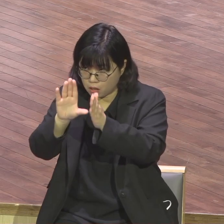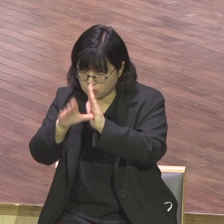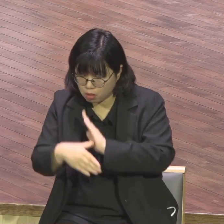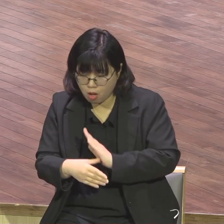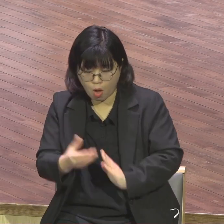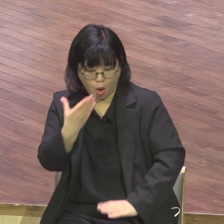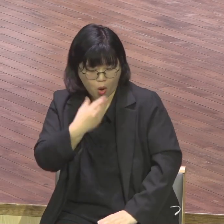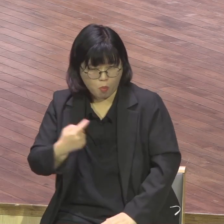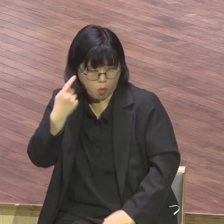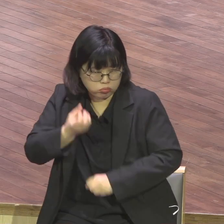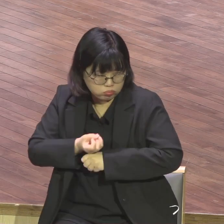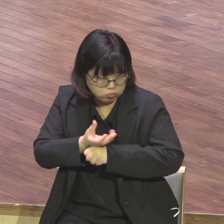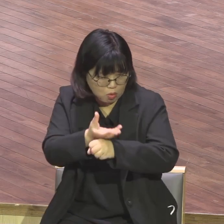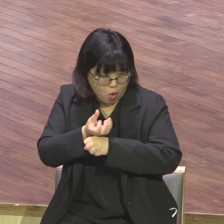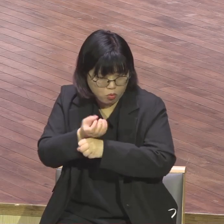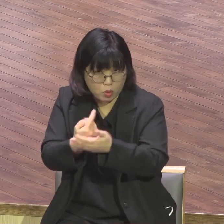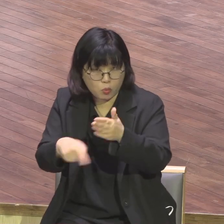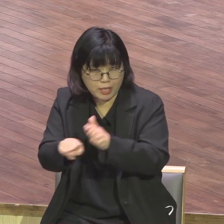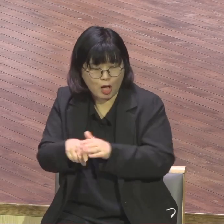했다.